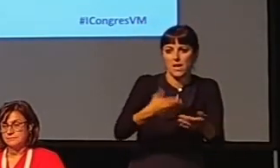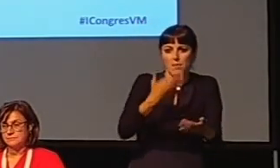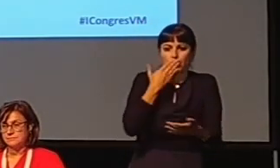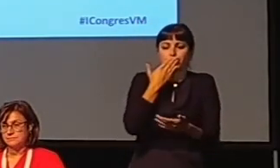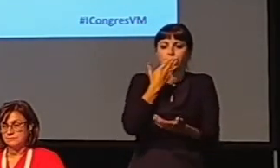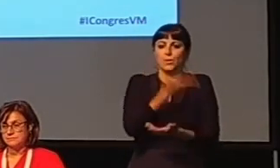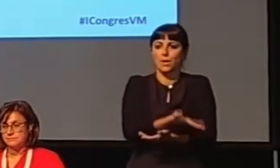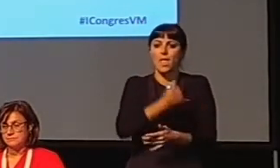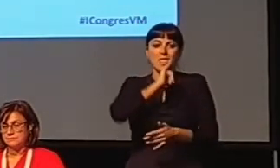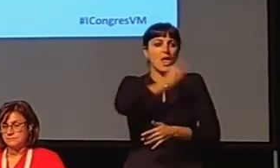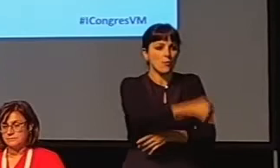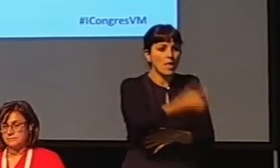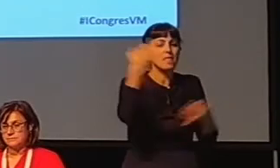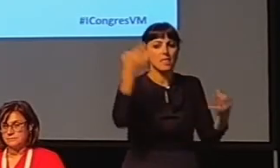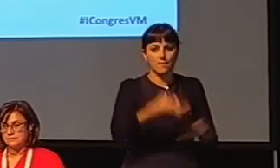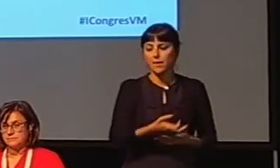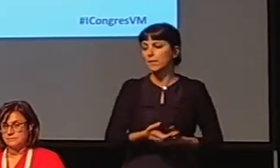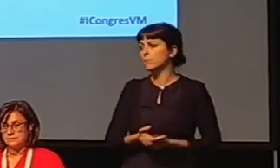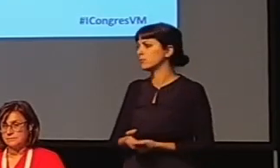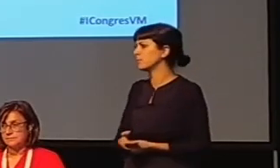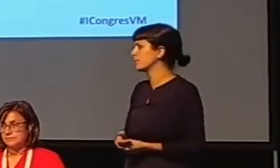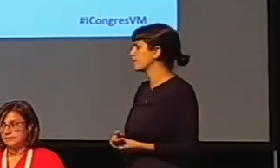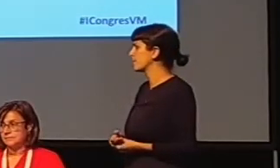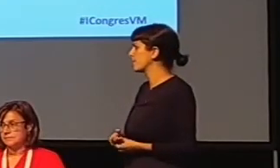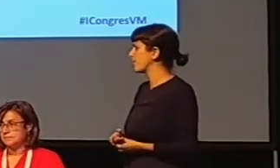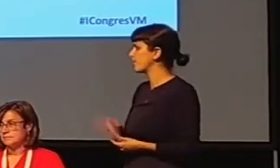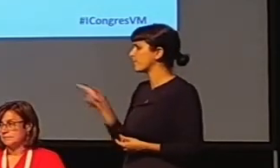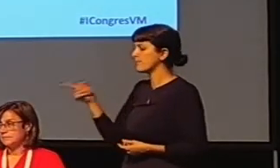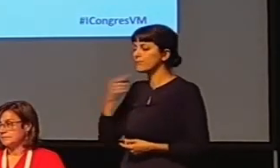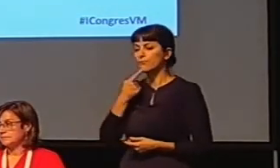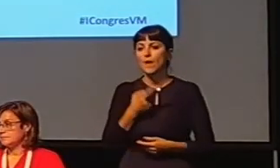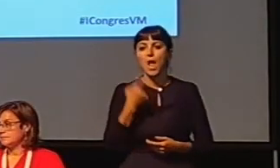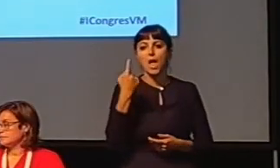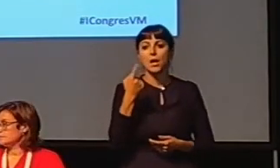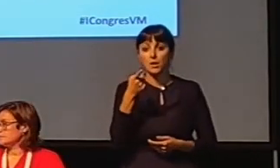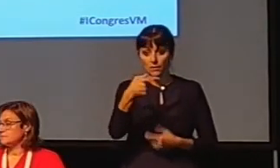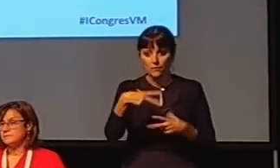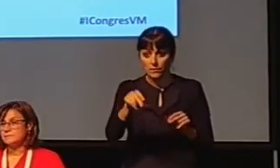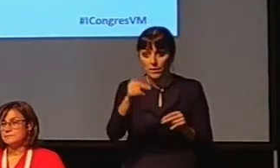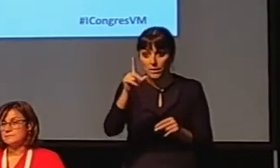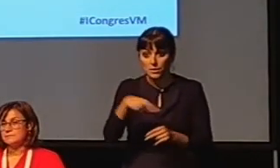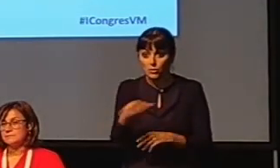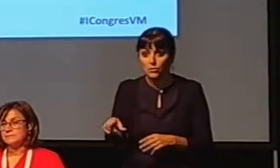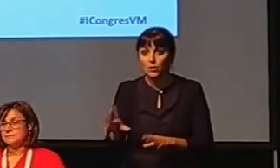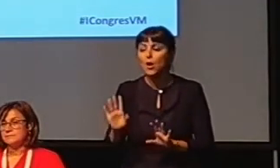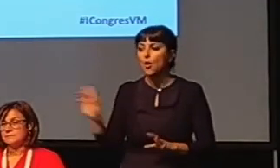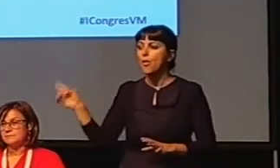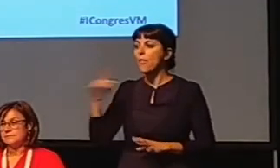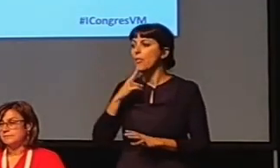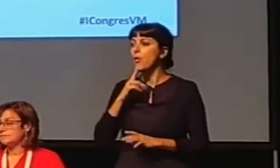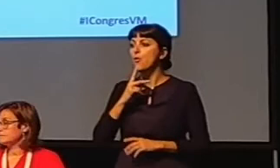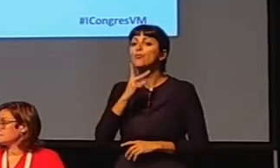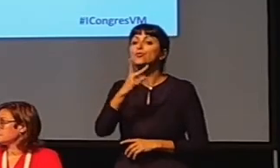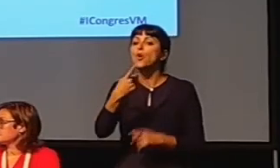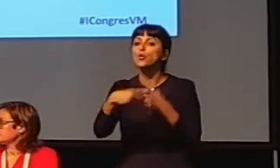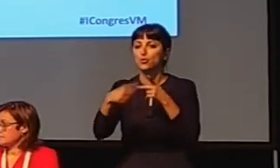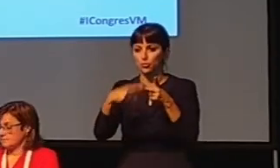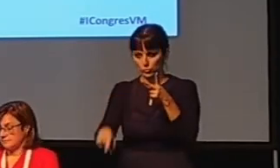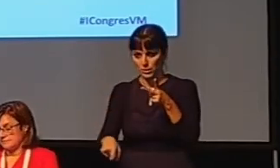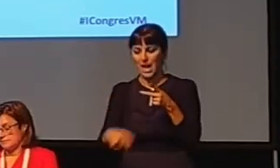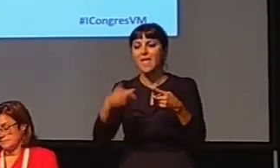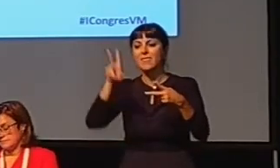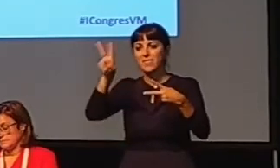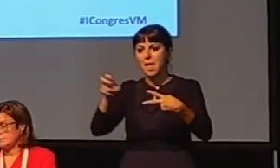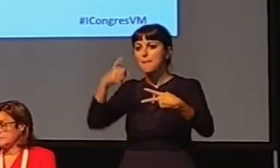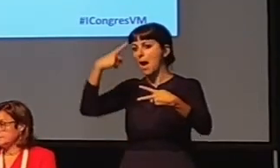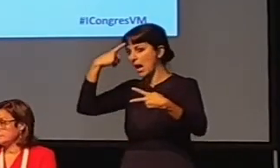denunciar como sistema. Hay dos cuestiones, bueno, no sé si has acabado, pero ho dic perquè el tema de credibilitat amb